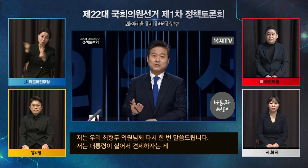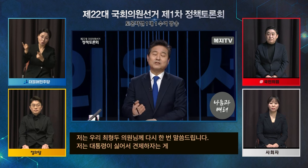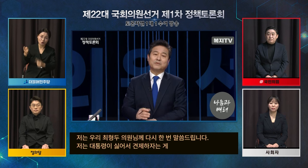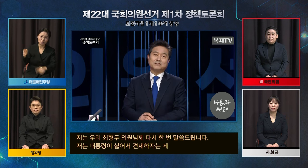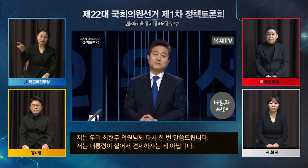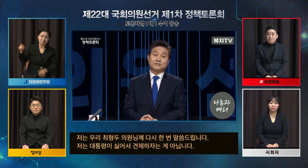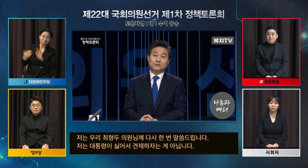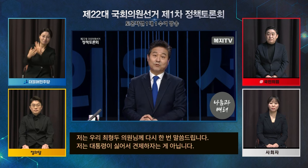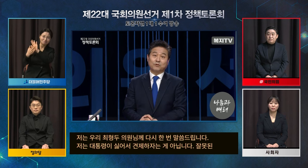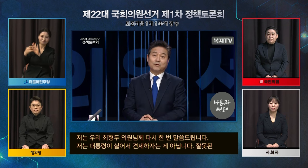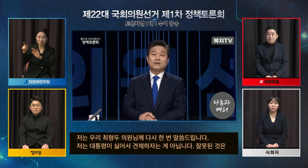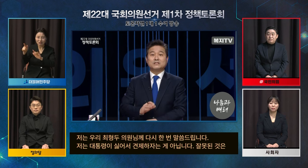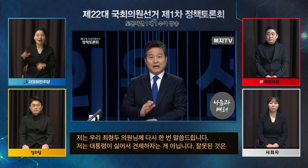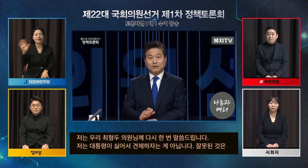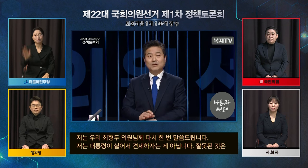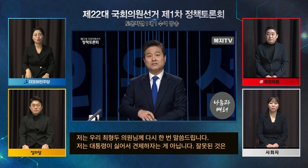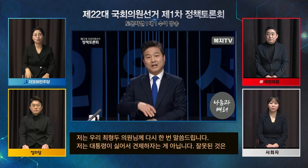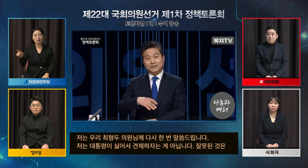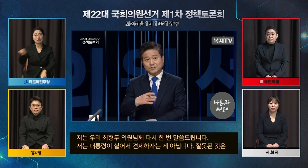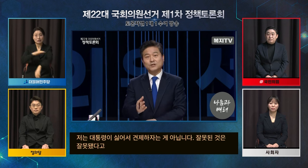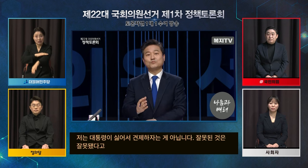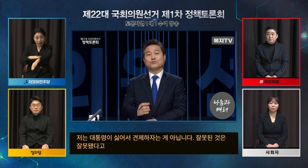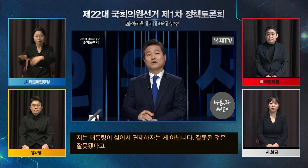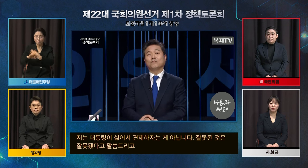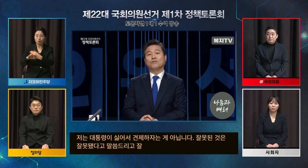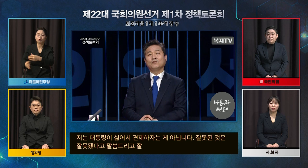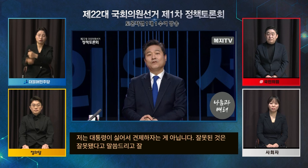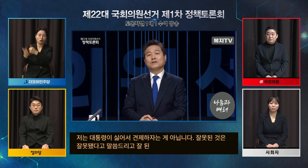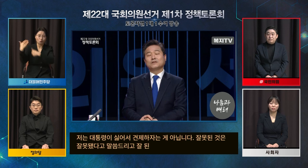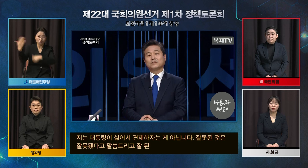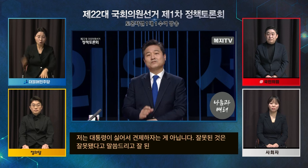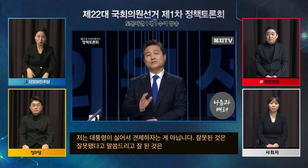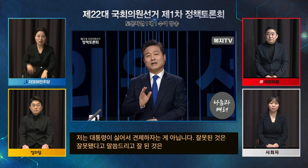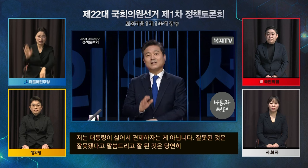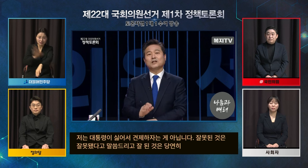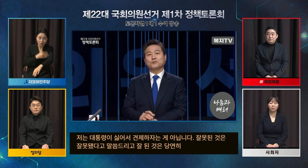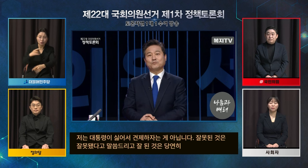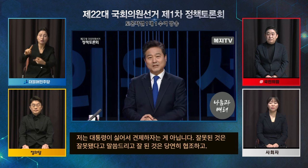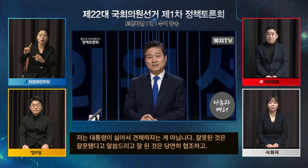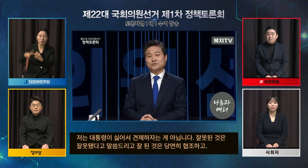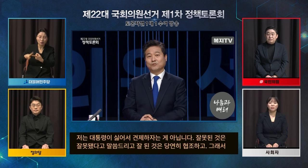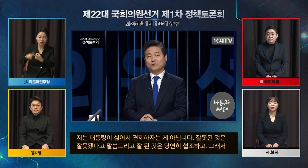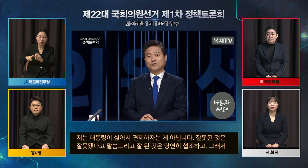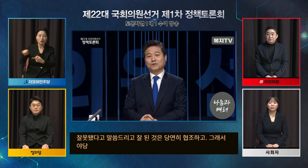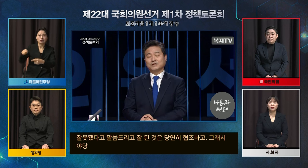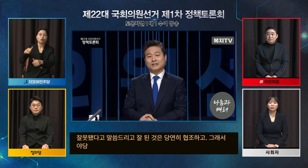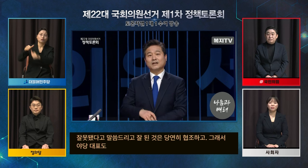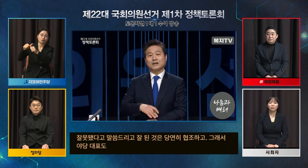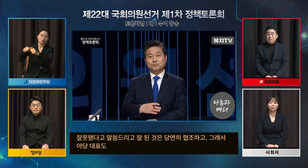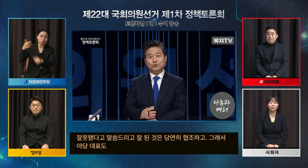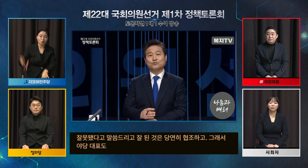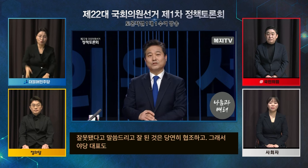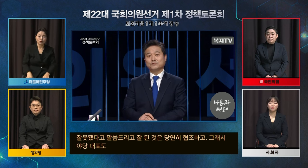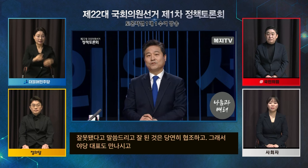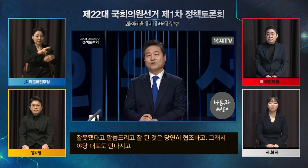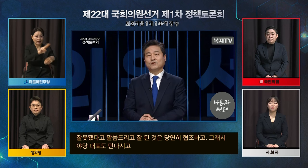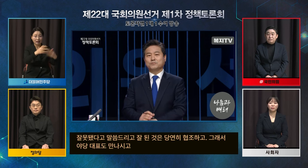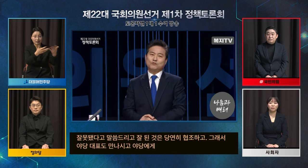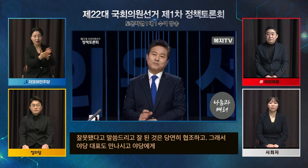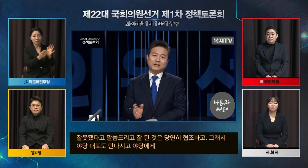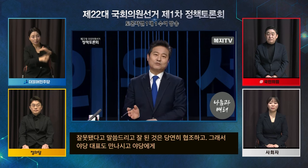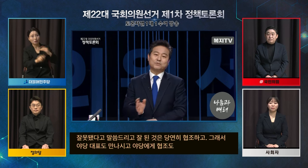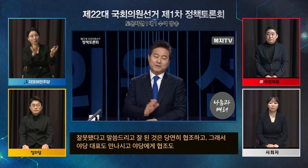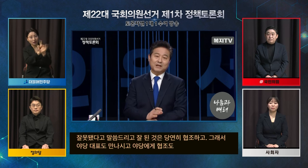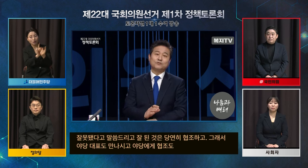잘못된 거 잘못됐다고 말씀을 드리고 잘 된 것은 당연히 협조를 하고 그래서 야당 대표도 만나시고 야당에게 협조도 구하시고